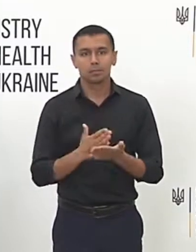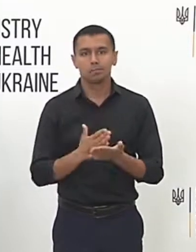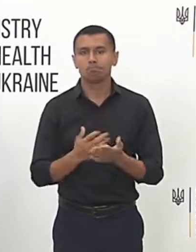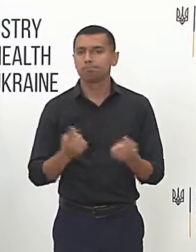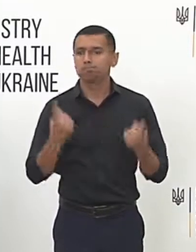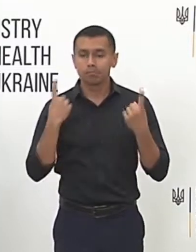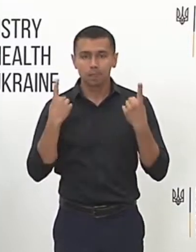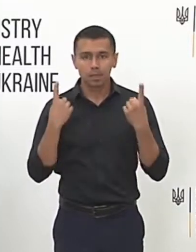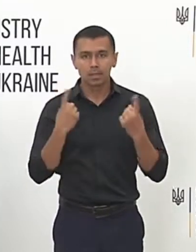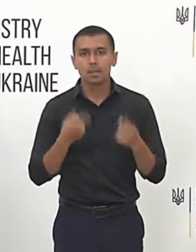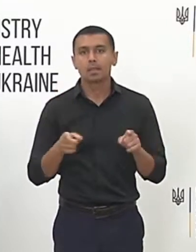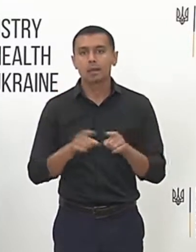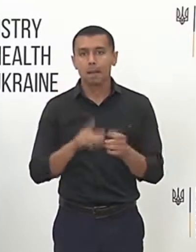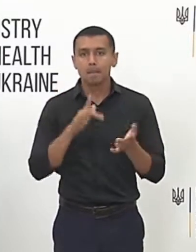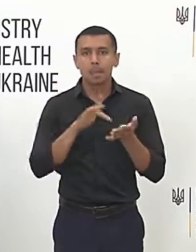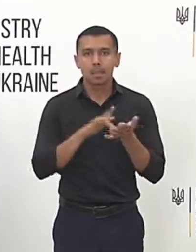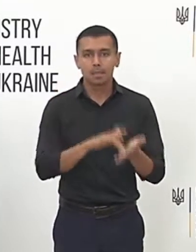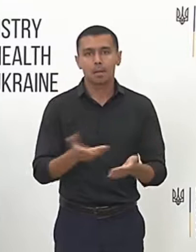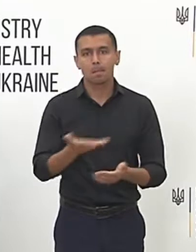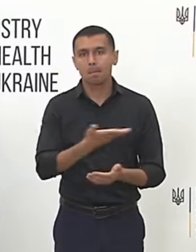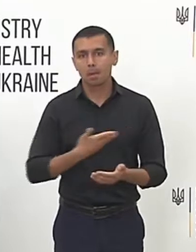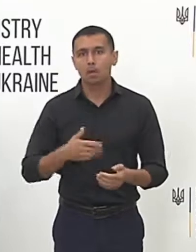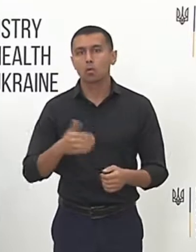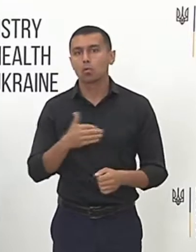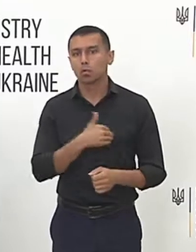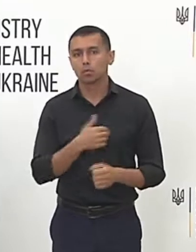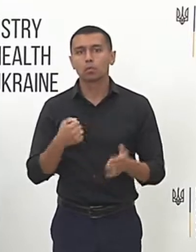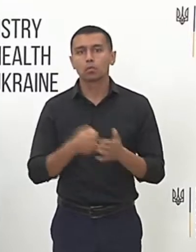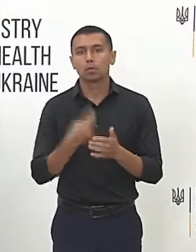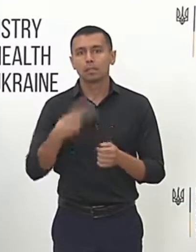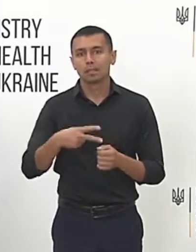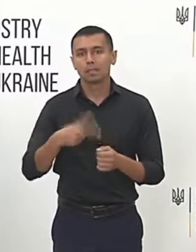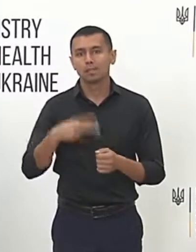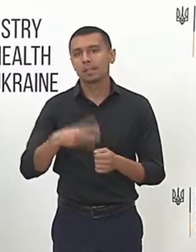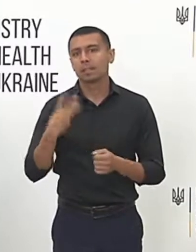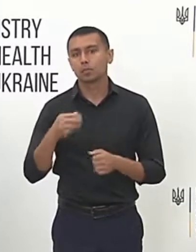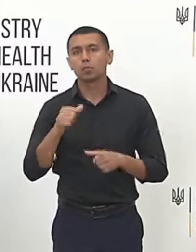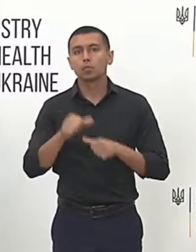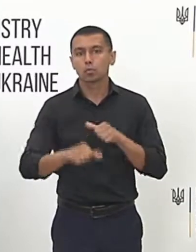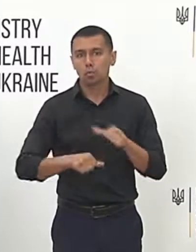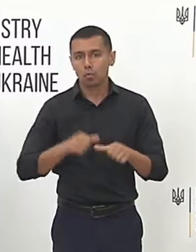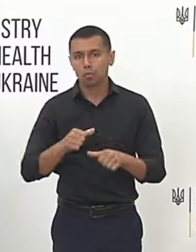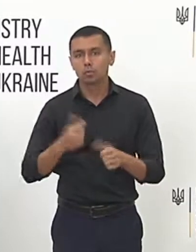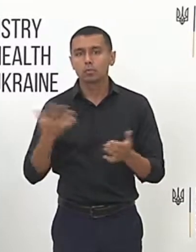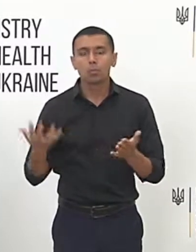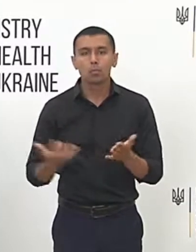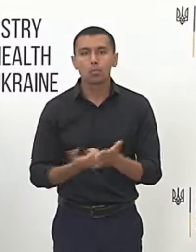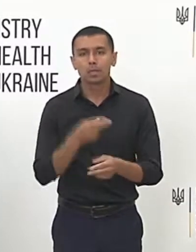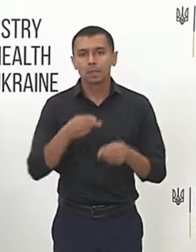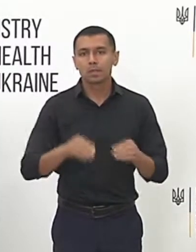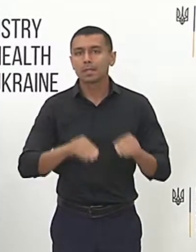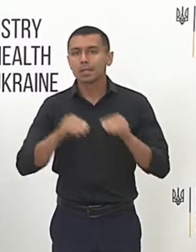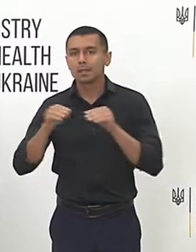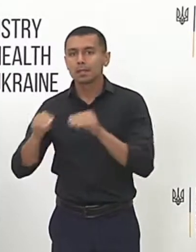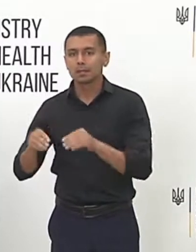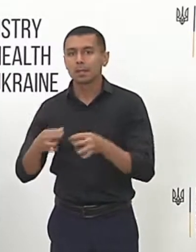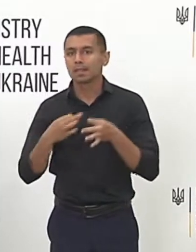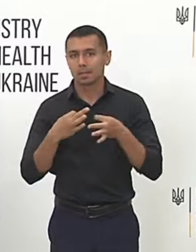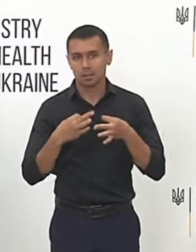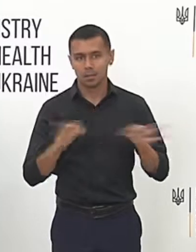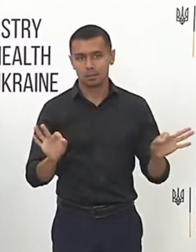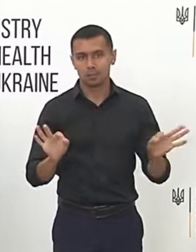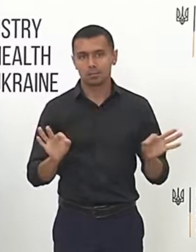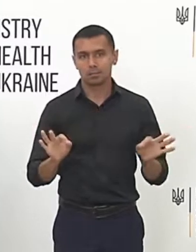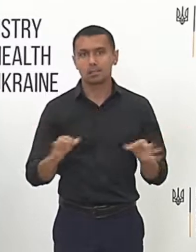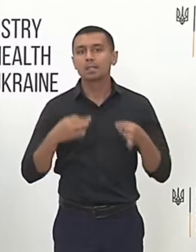амбітна така мета. Ми хочемо до 2023 року здобути трансплантаційну